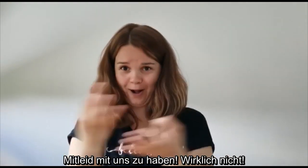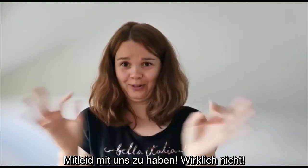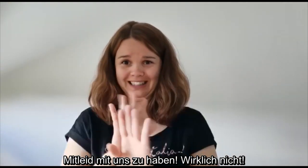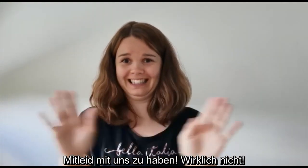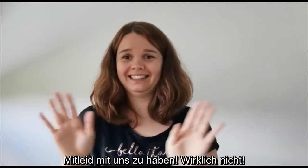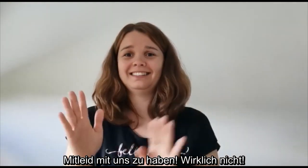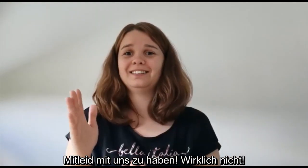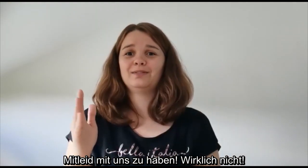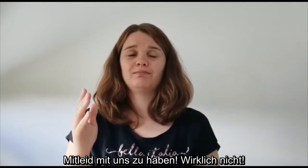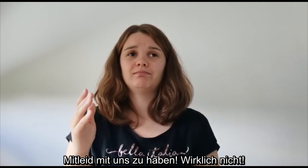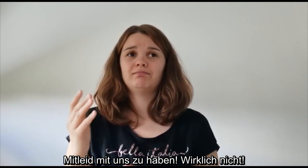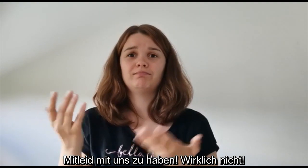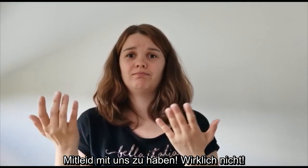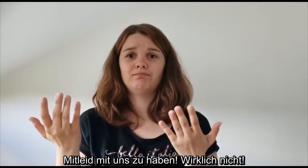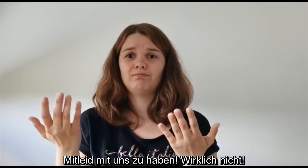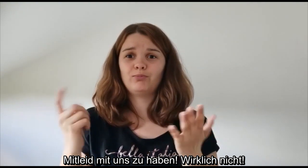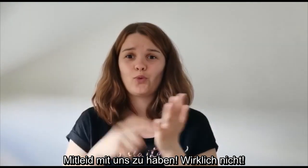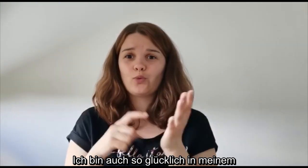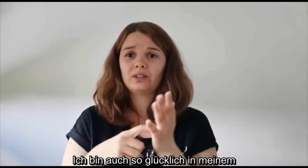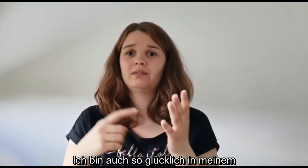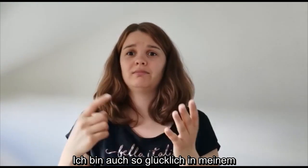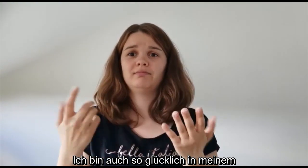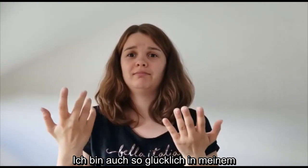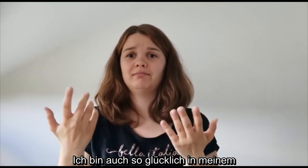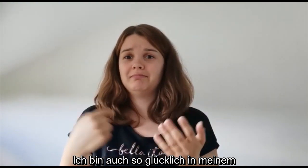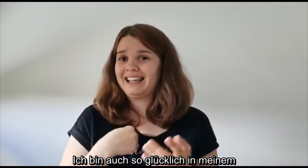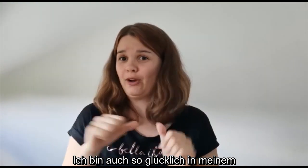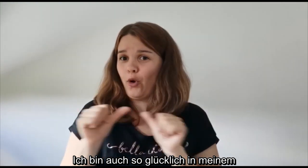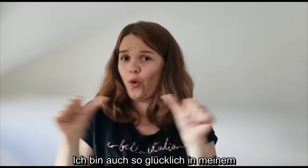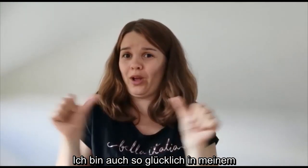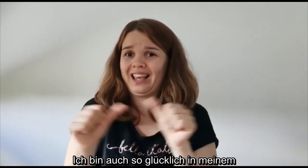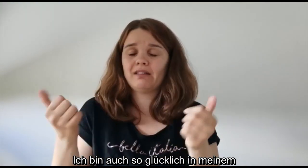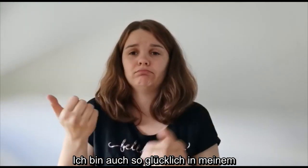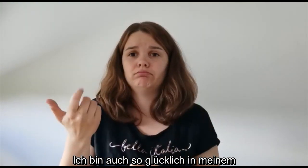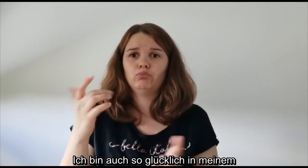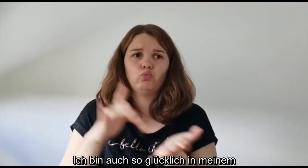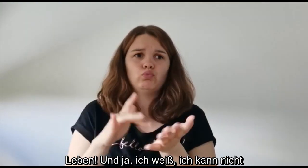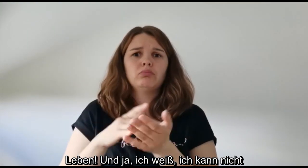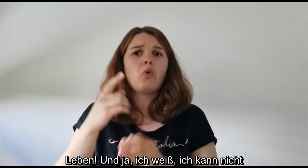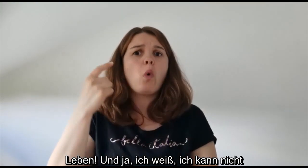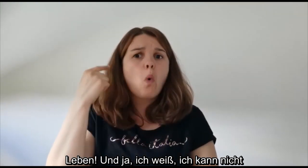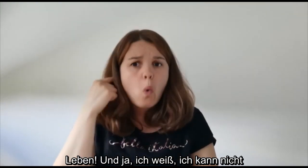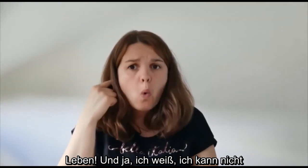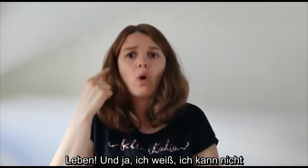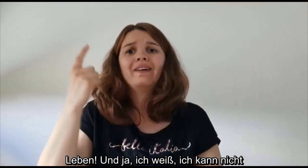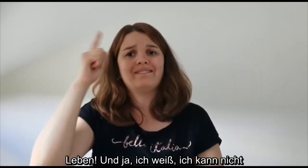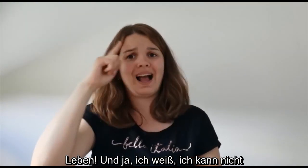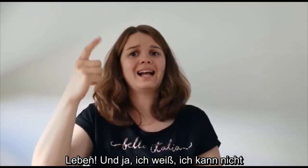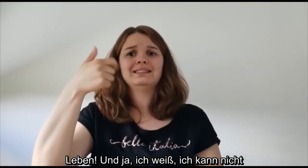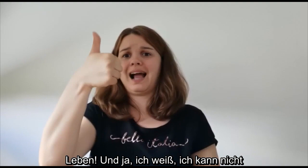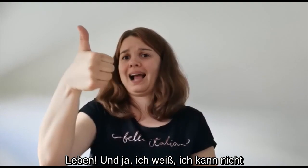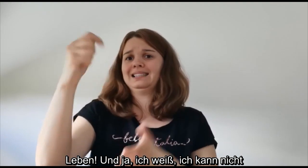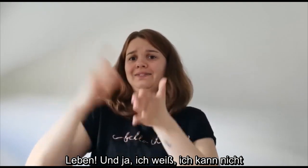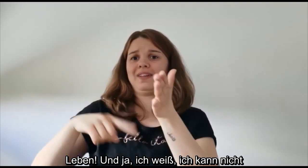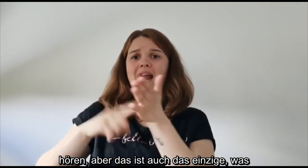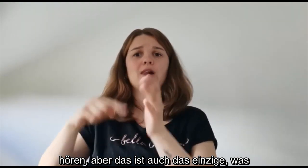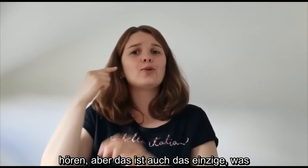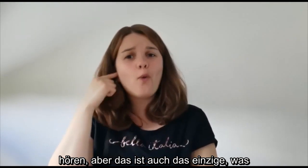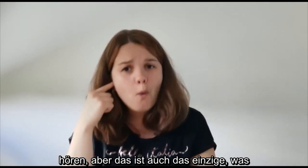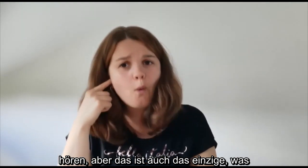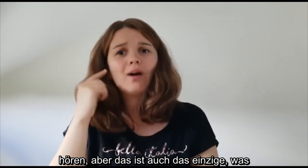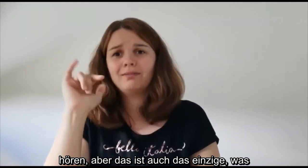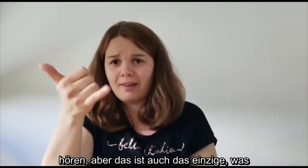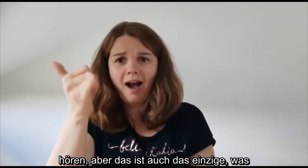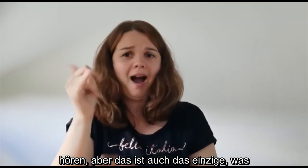braucht kein Mitleid mit uns zu haben Wirklich nicht Ich bin auch so glücklich in meinem Leben Und ja ich weiß Ich kann nicht